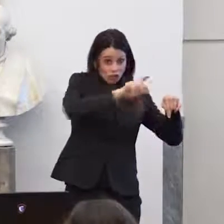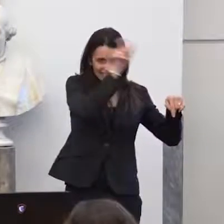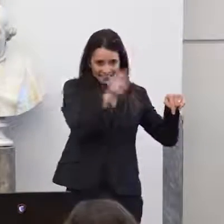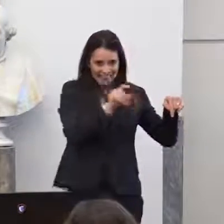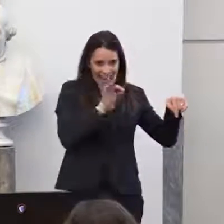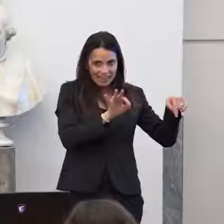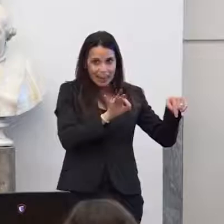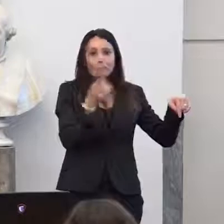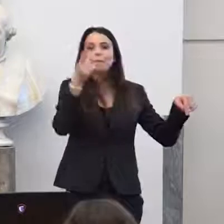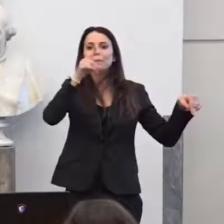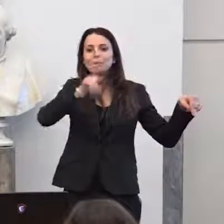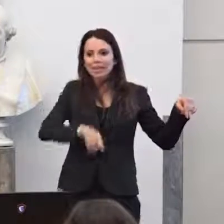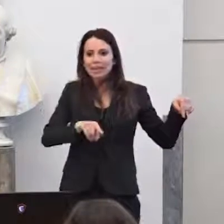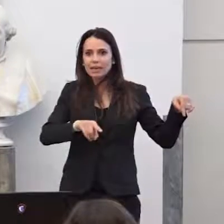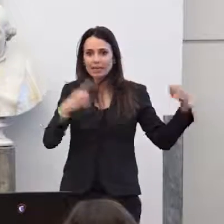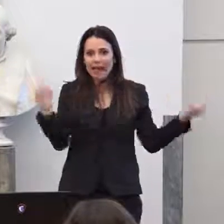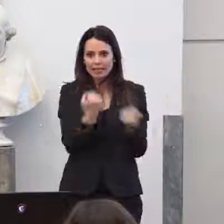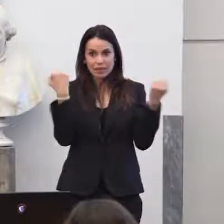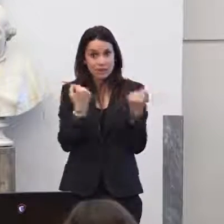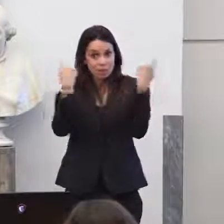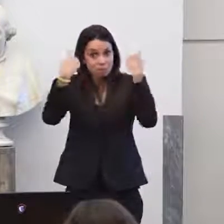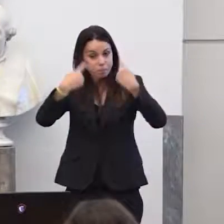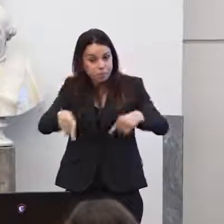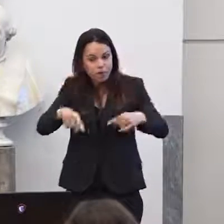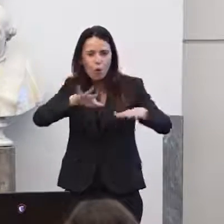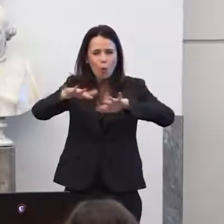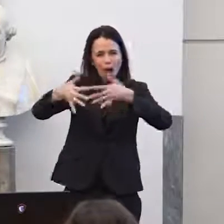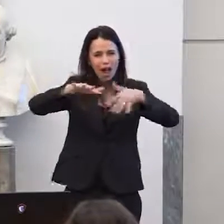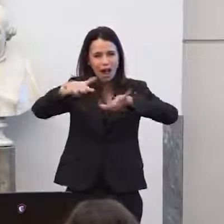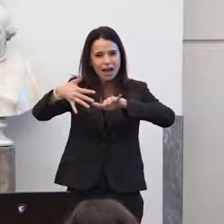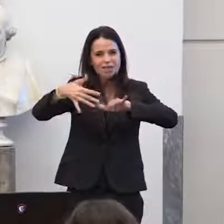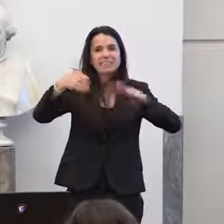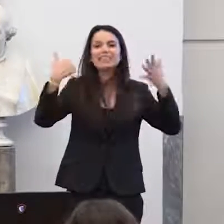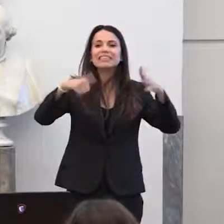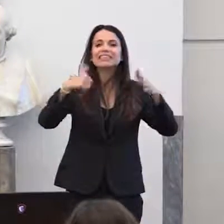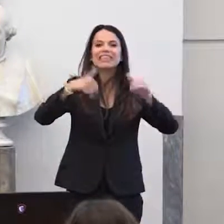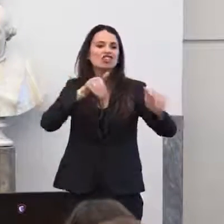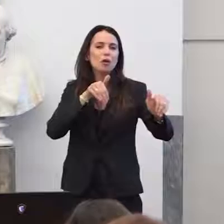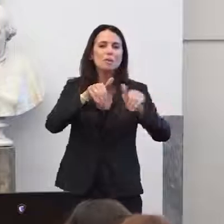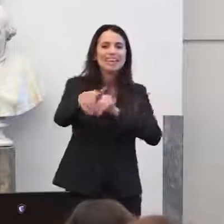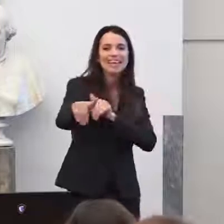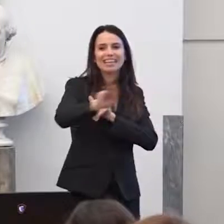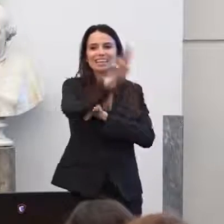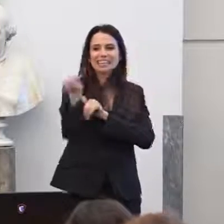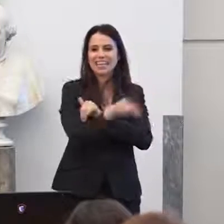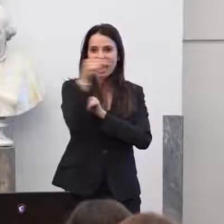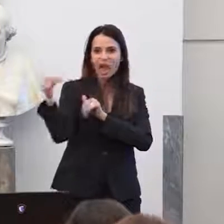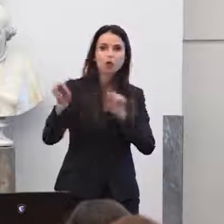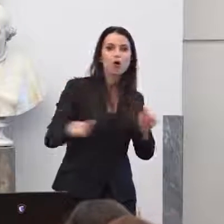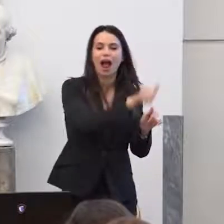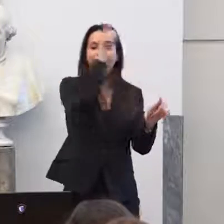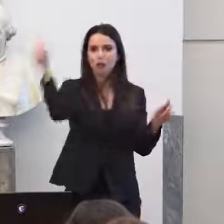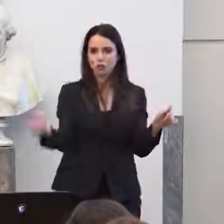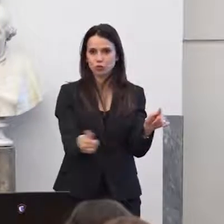Italia per queste specifiche attività arriva quasi a 16 miliardi di euro l'anno. Vuol dire che stiamo